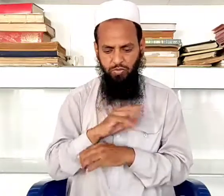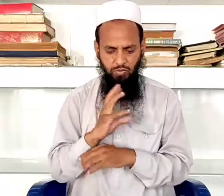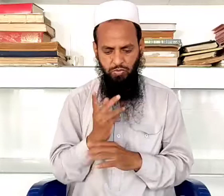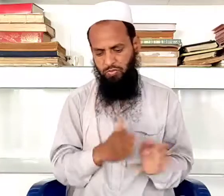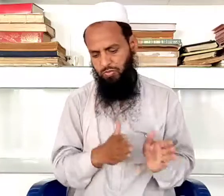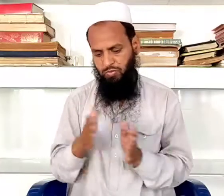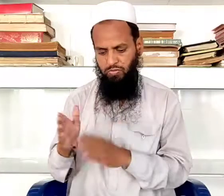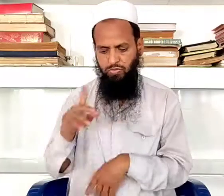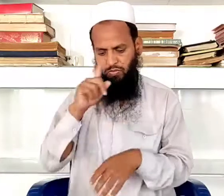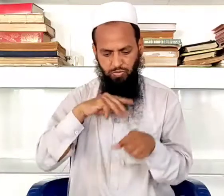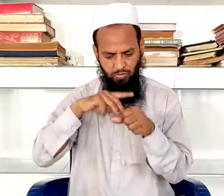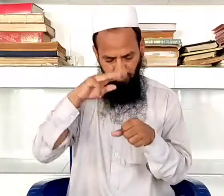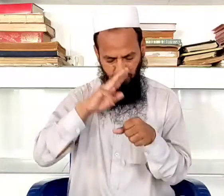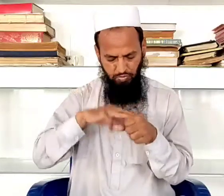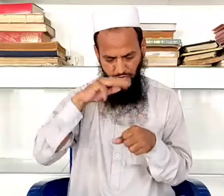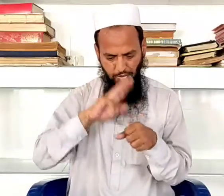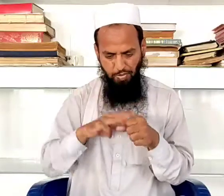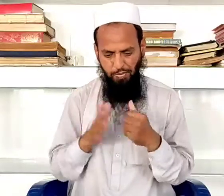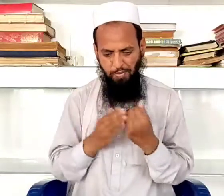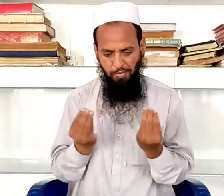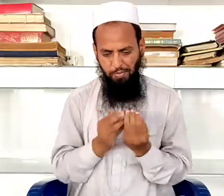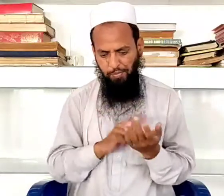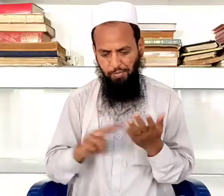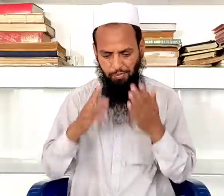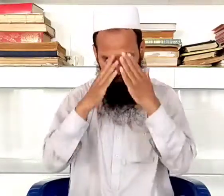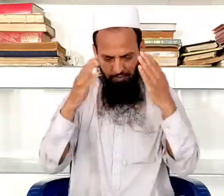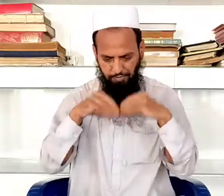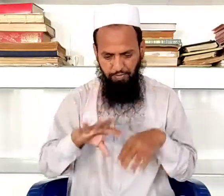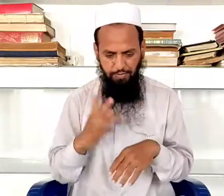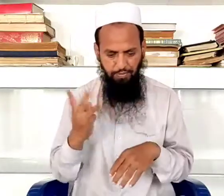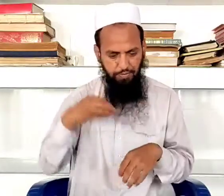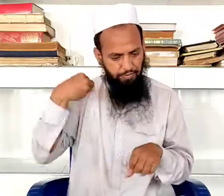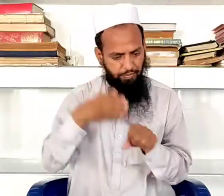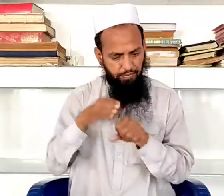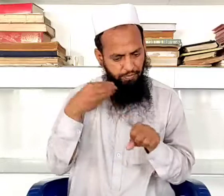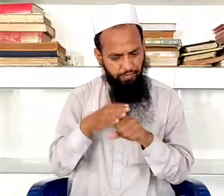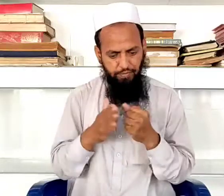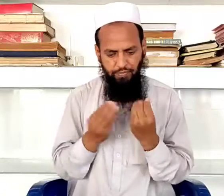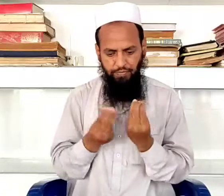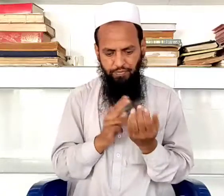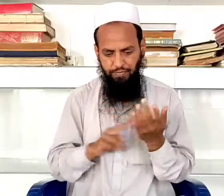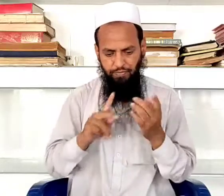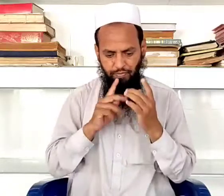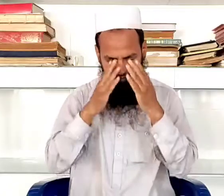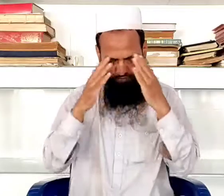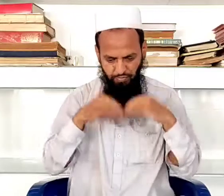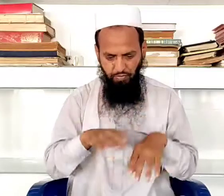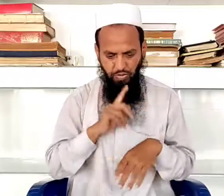محمد كما باركت على ابراهيم وعلى ال ابراهيم انك حميد مجيد اللهم انصر الاسلام والمسلمين واذل